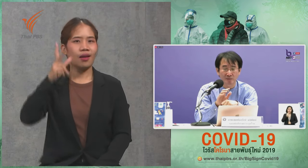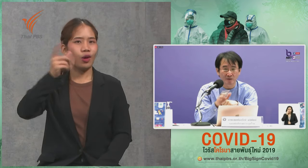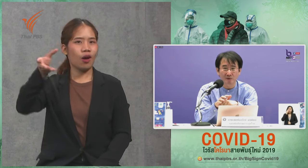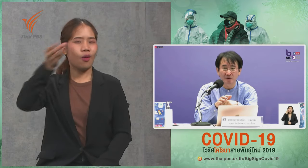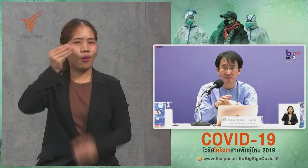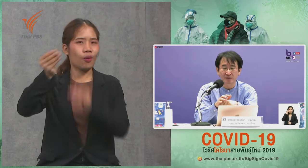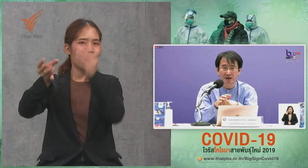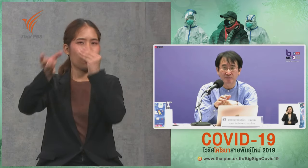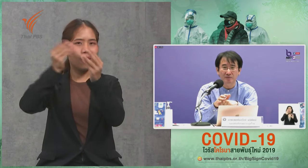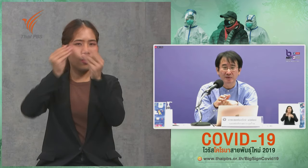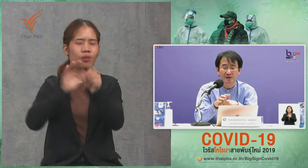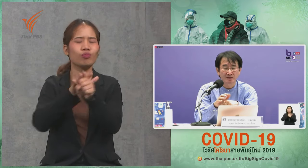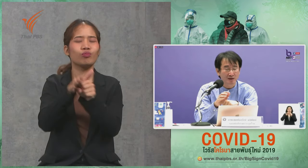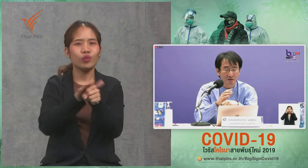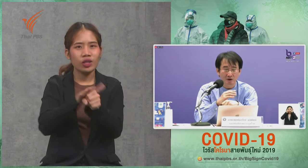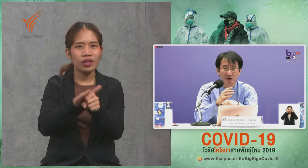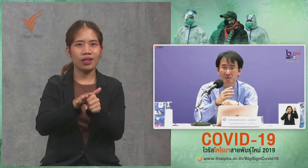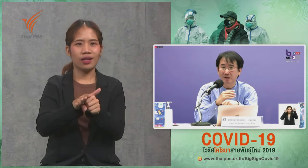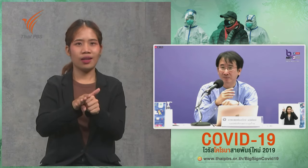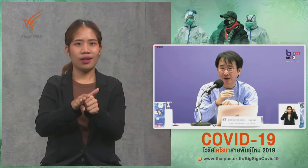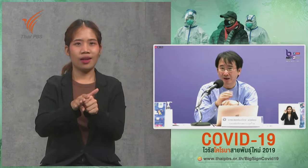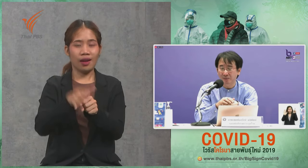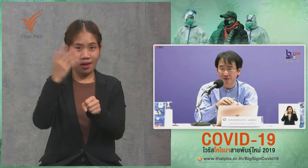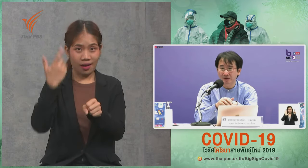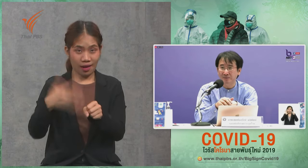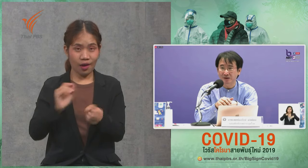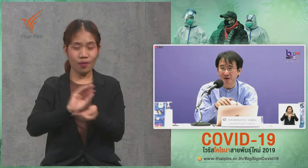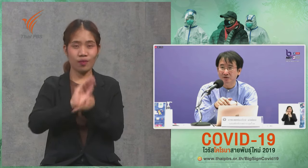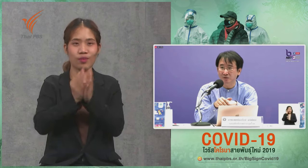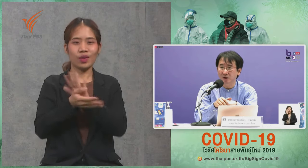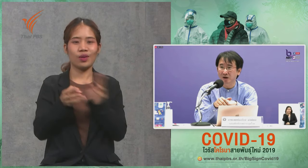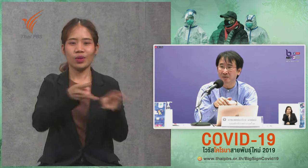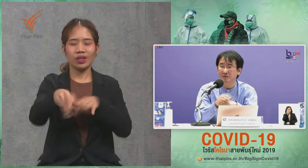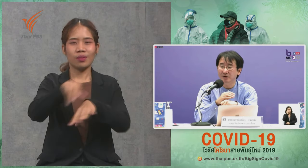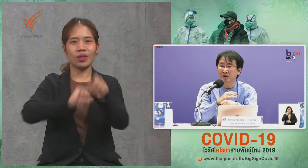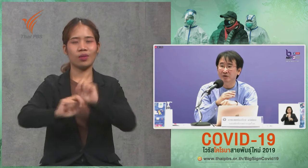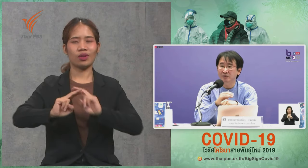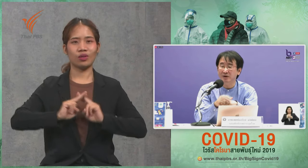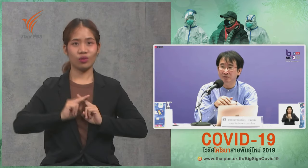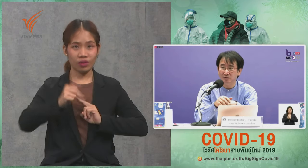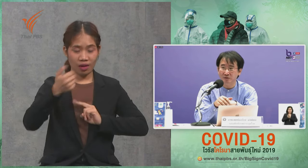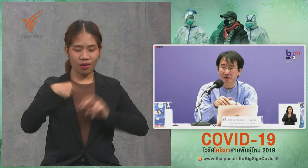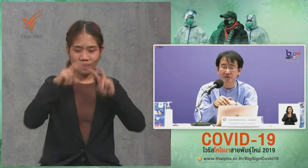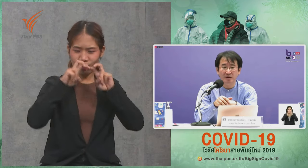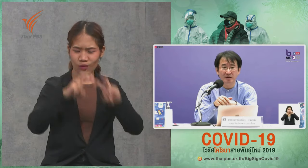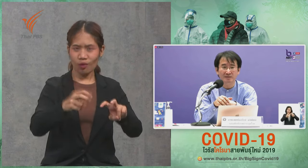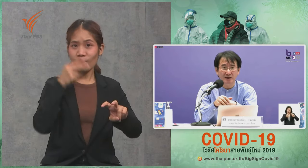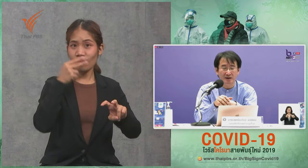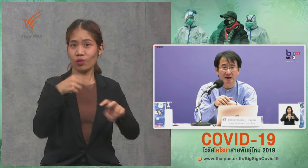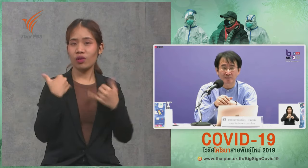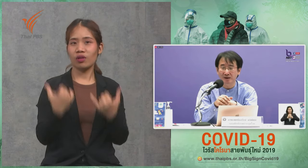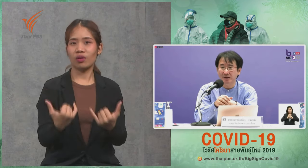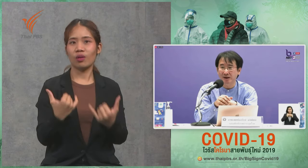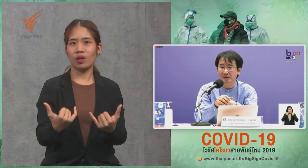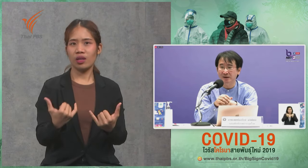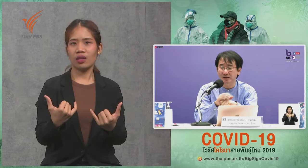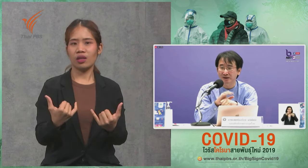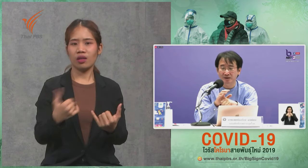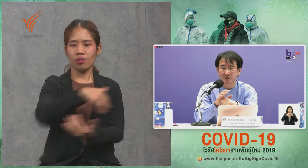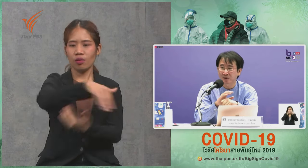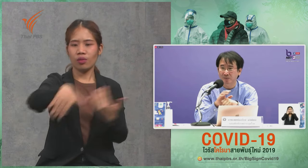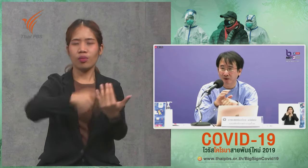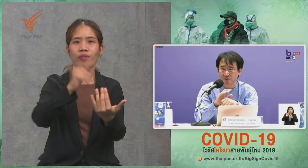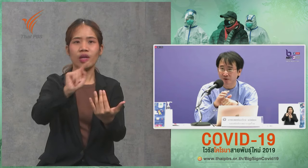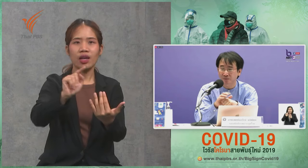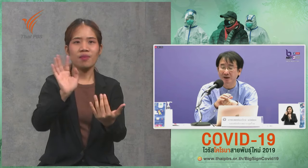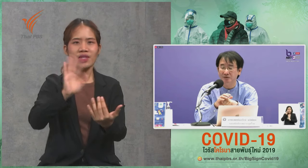นะครับอย่างพอเหมาะนะครับแล้วก็เอามาแปลงเป็นวิธีปฏิบัติตัวเอามาวิเคราะห์ดูว่าตกลงเนี่ยตอนนี้สถานการณ์เป็นยังไงแต่อย่า